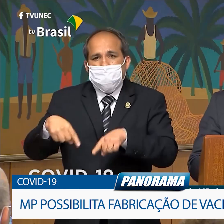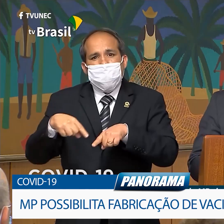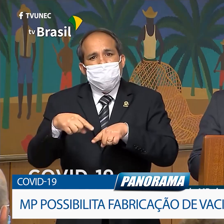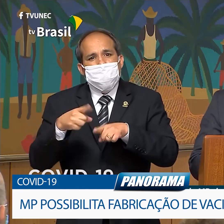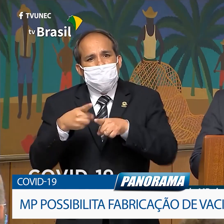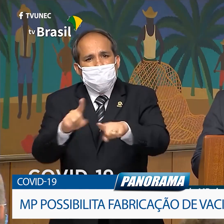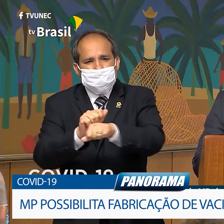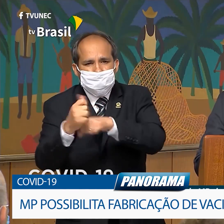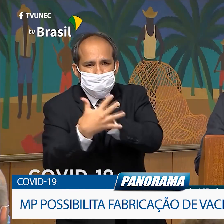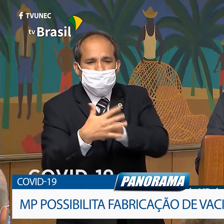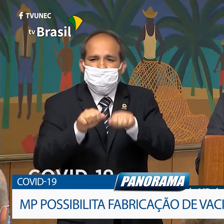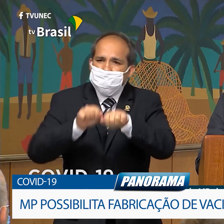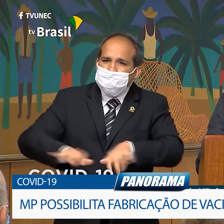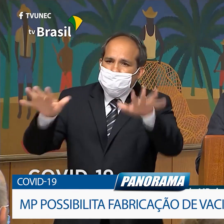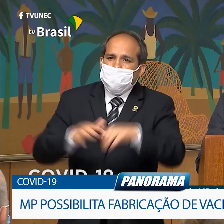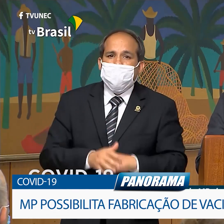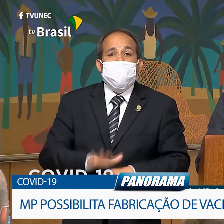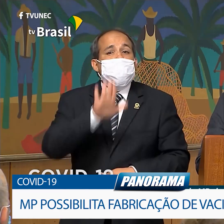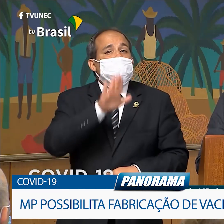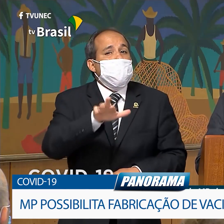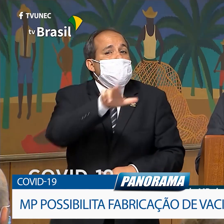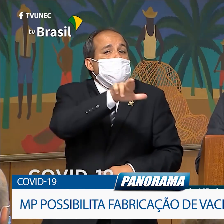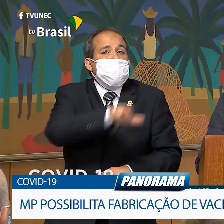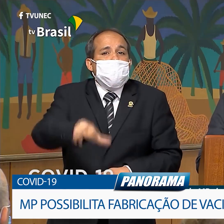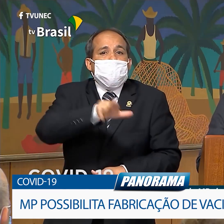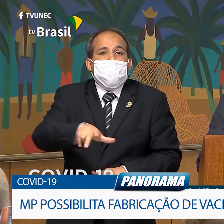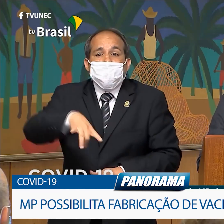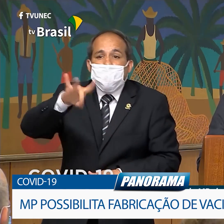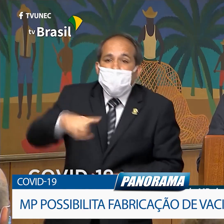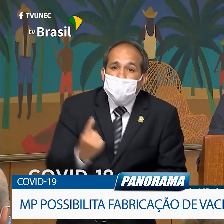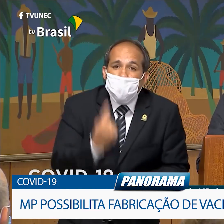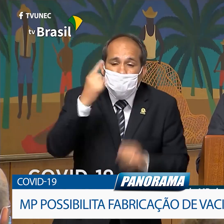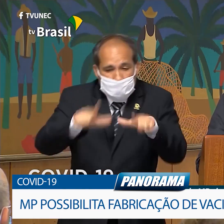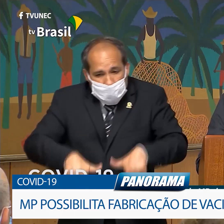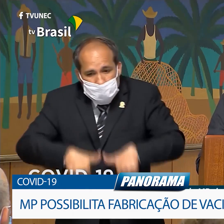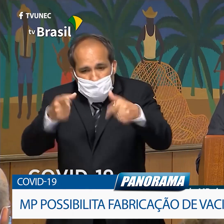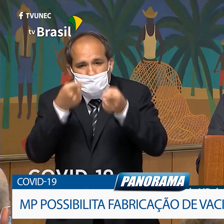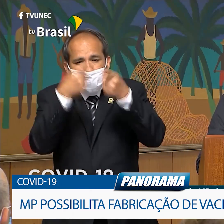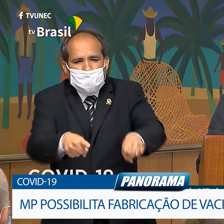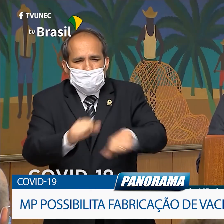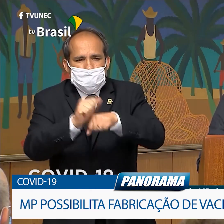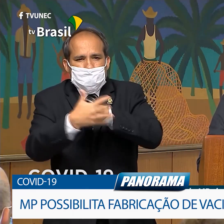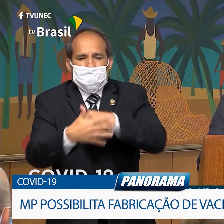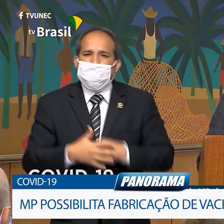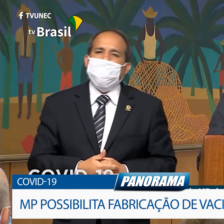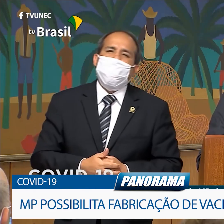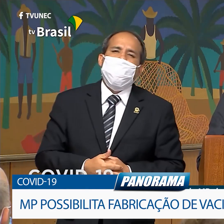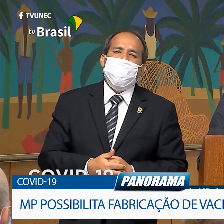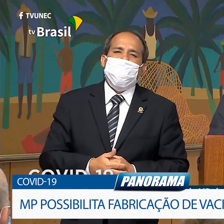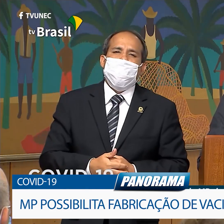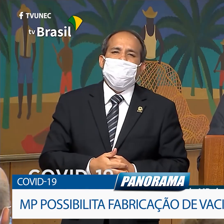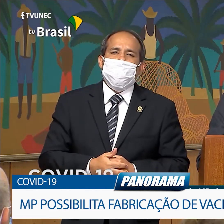pandemia. Ela, no entanto, não é nem será a única medida adotada contra a Covid-19.